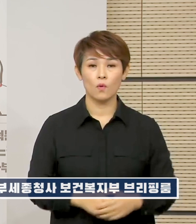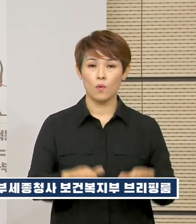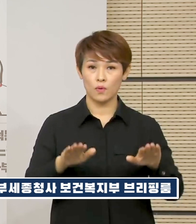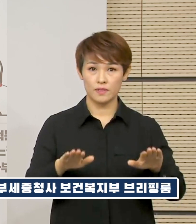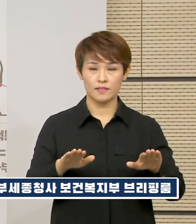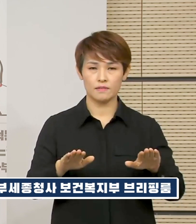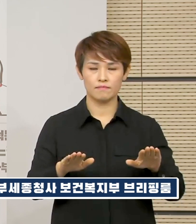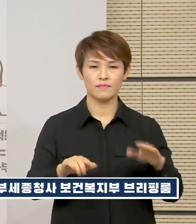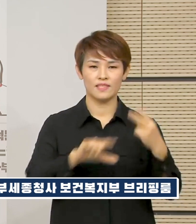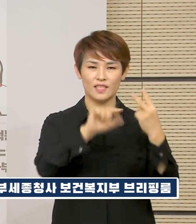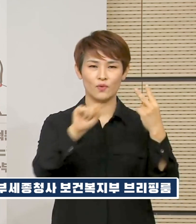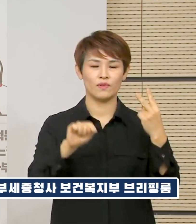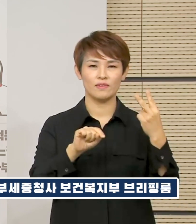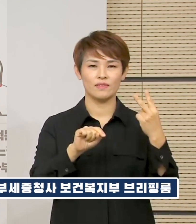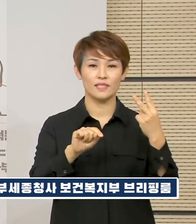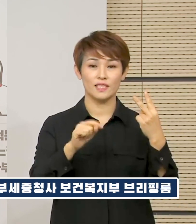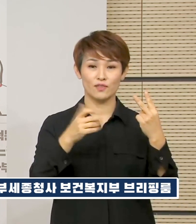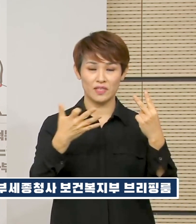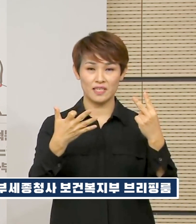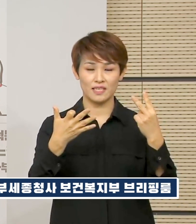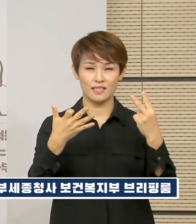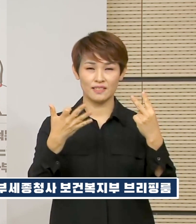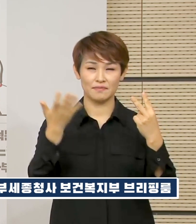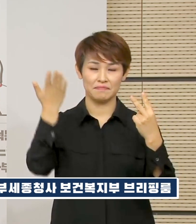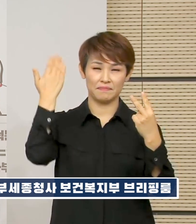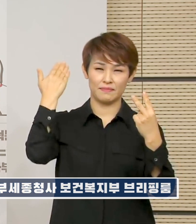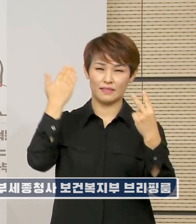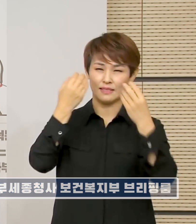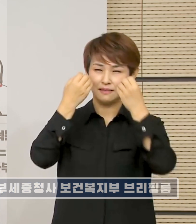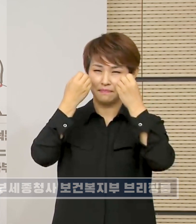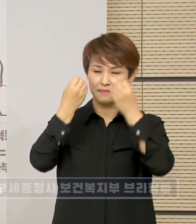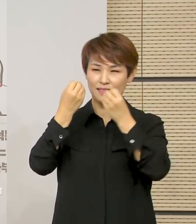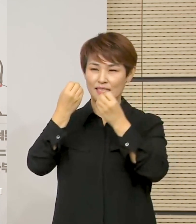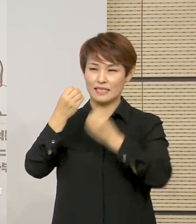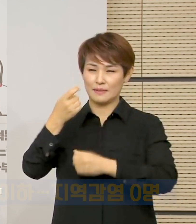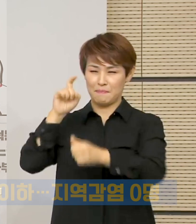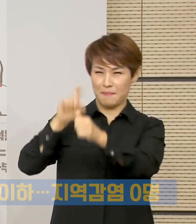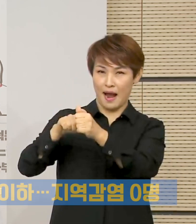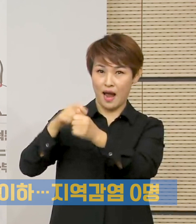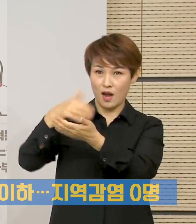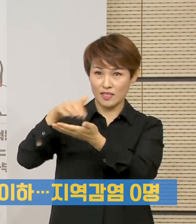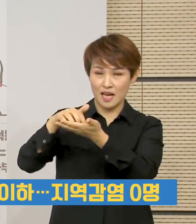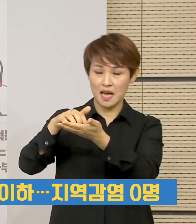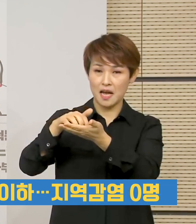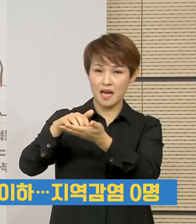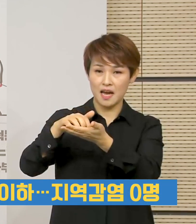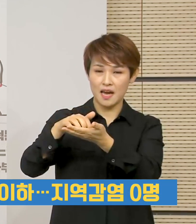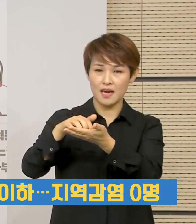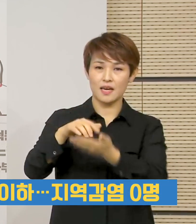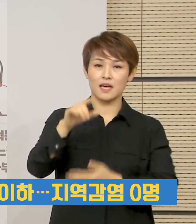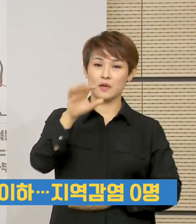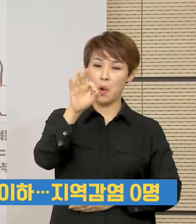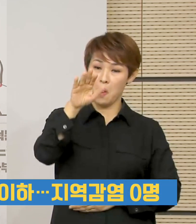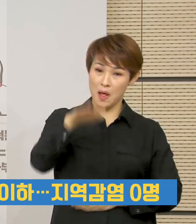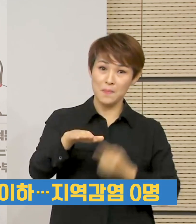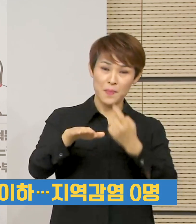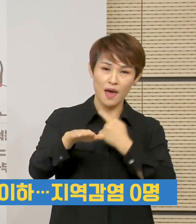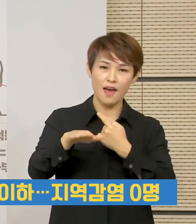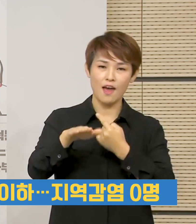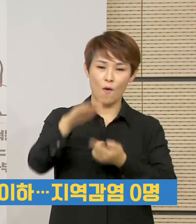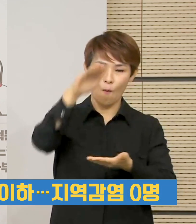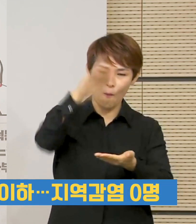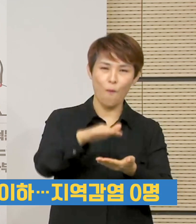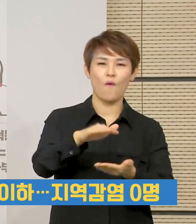오늘은 2월 19일 신규 학진 한 자가 아 두 자리 수를 기록한 이후 처음으로 5명이 아 로어